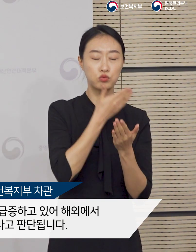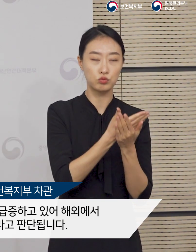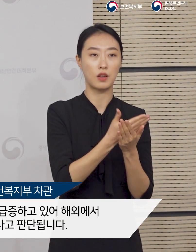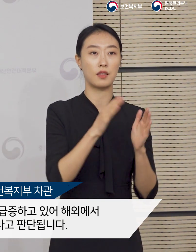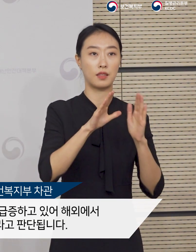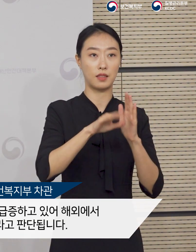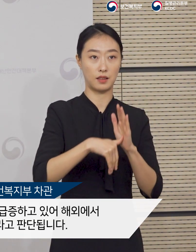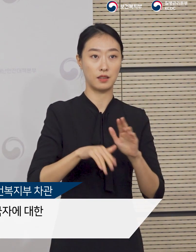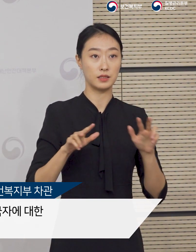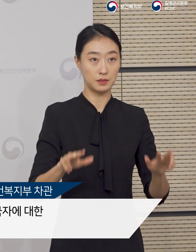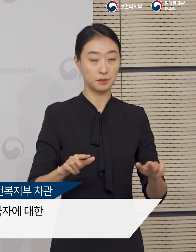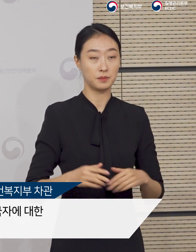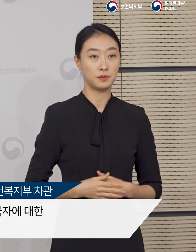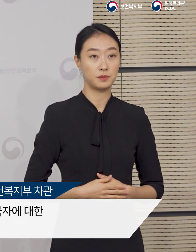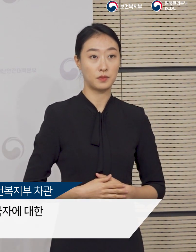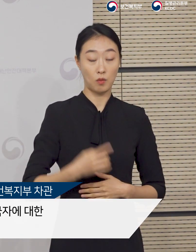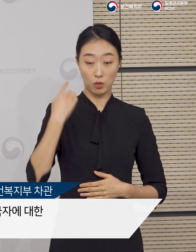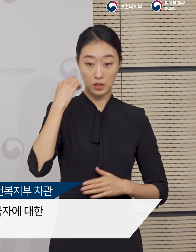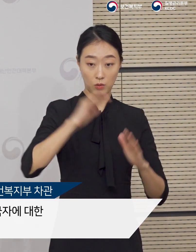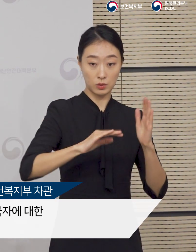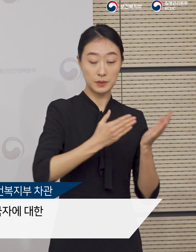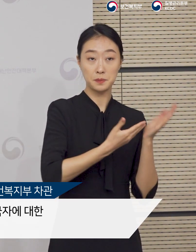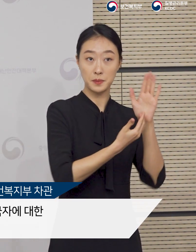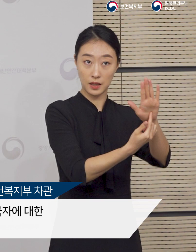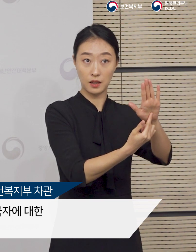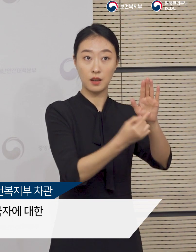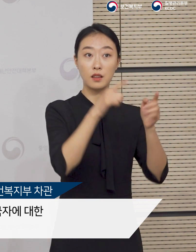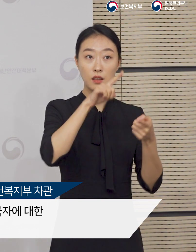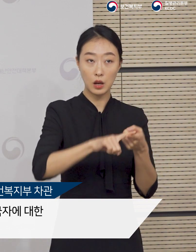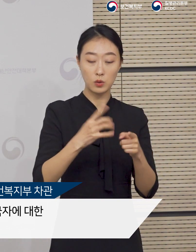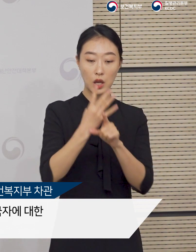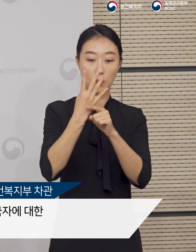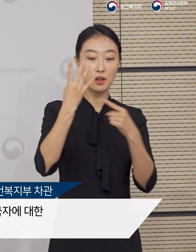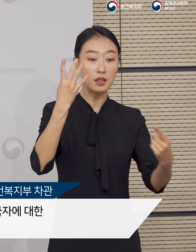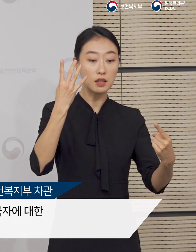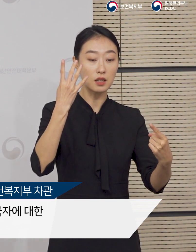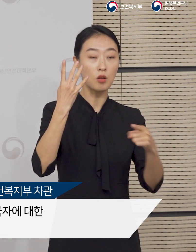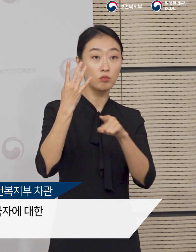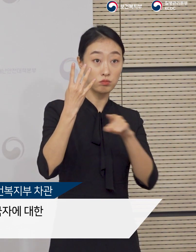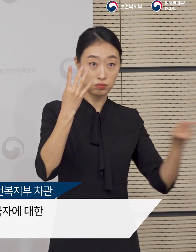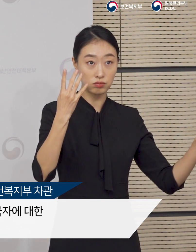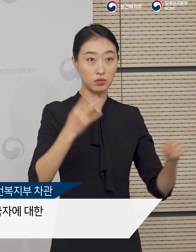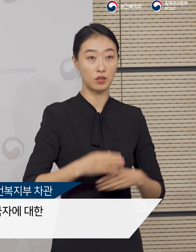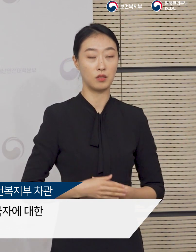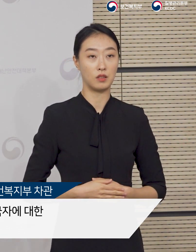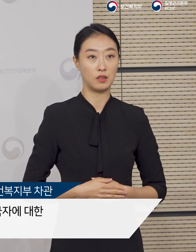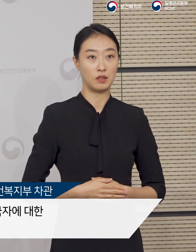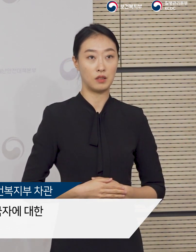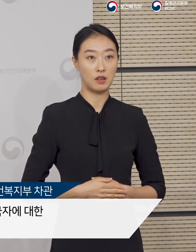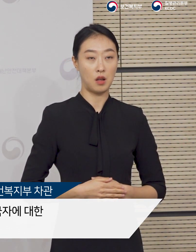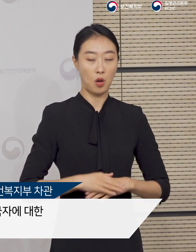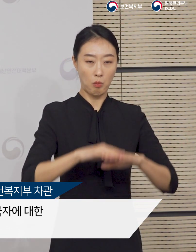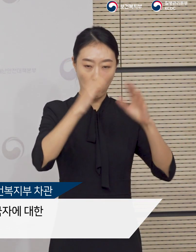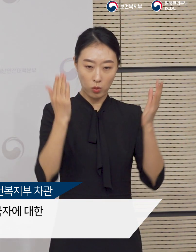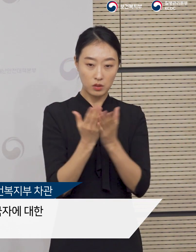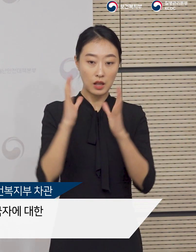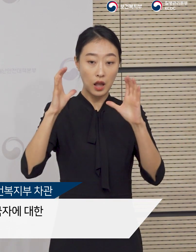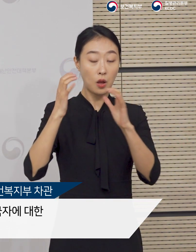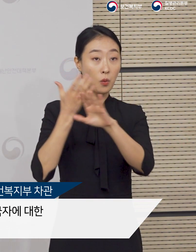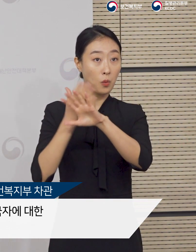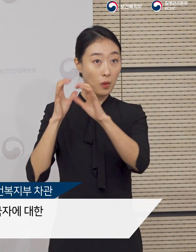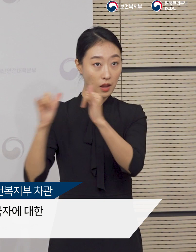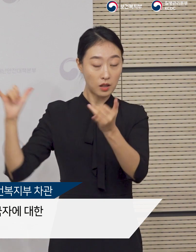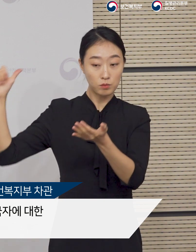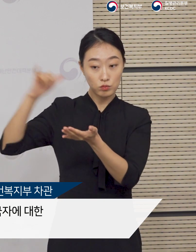판단됩니다. 어제 발표한 대로 4월 1일 0시부터 모든 해외 입국자에 대한 검역을